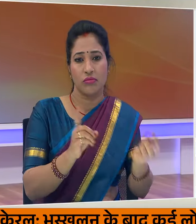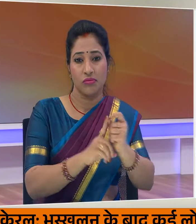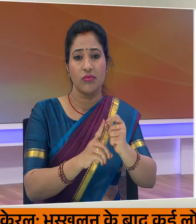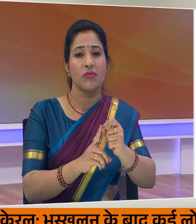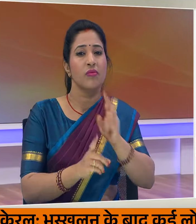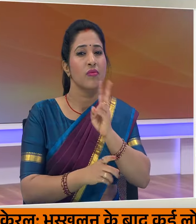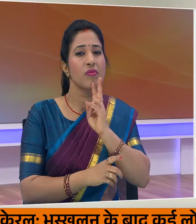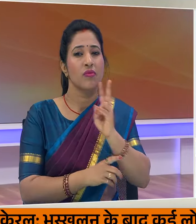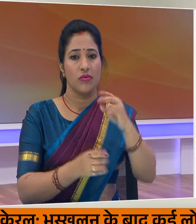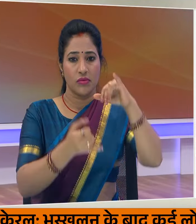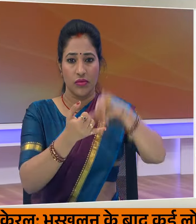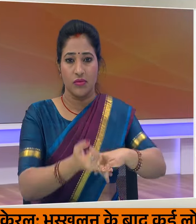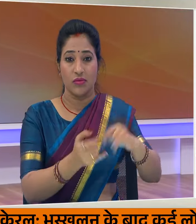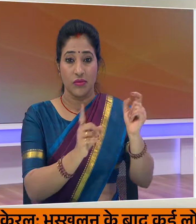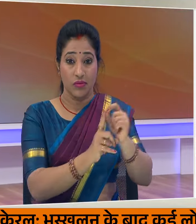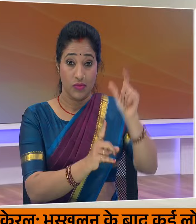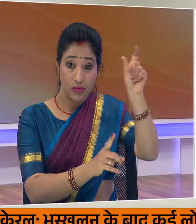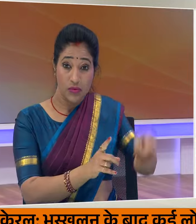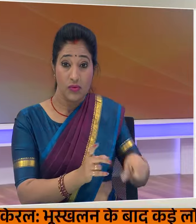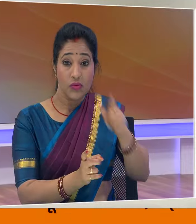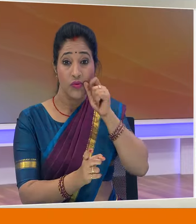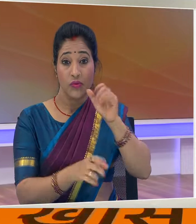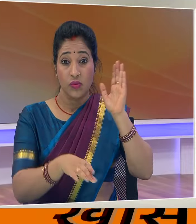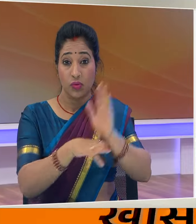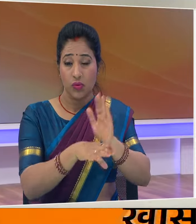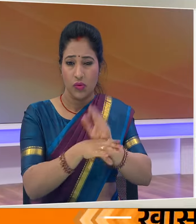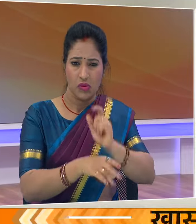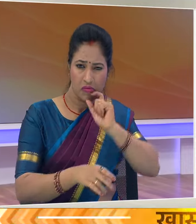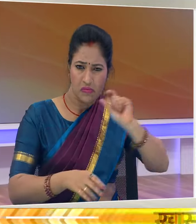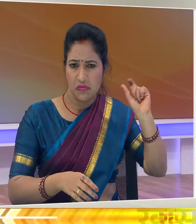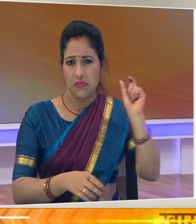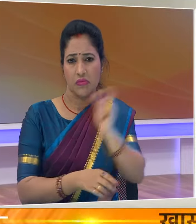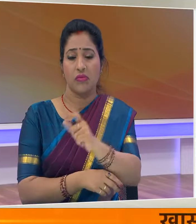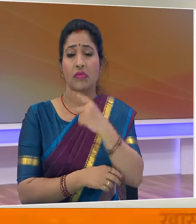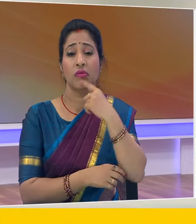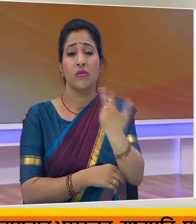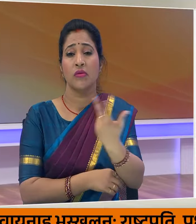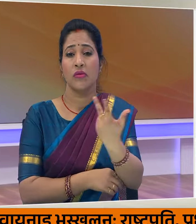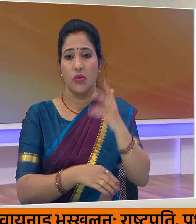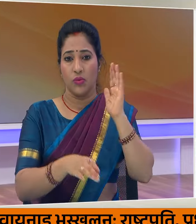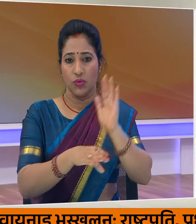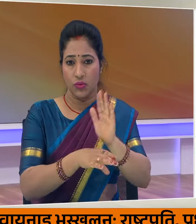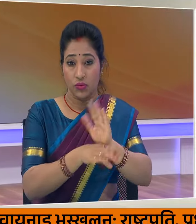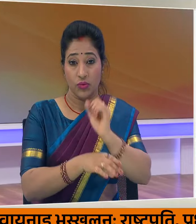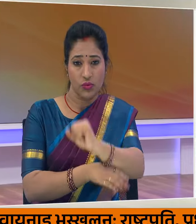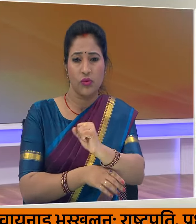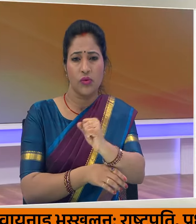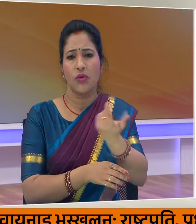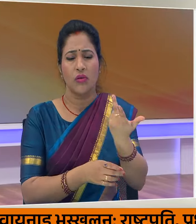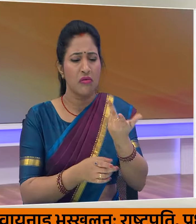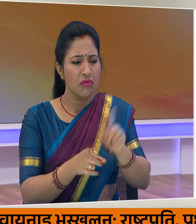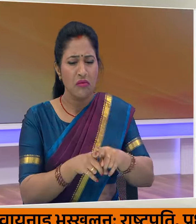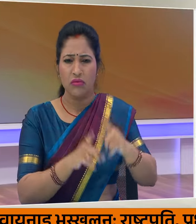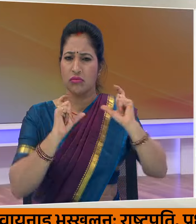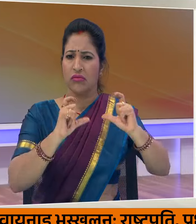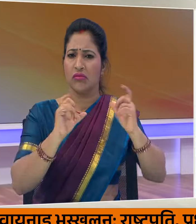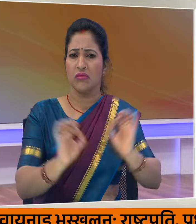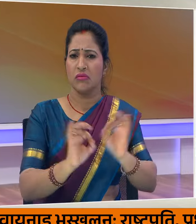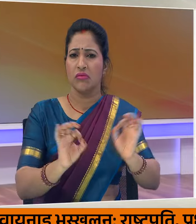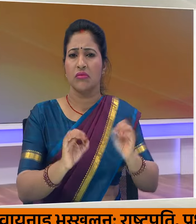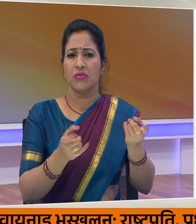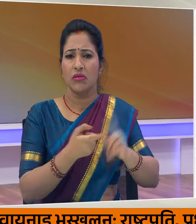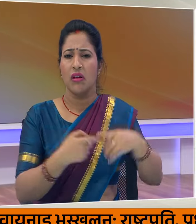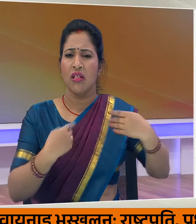के प्रवक्ता शहजाद पूनावाला ने कांग्रेस पर निशाना साधते हुए कहा कि कांग्रेस लापरवाही के कारण हो